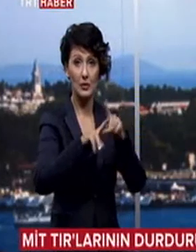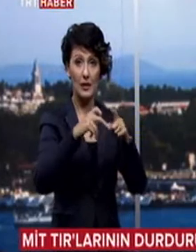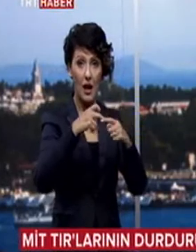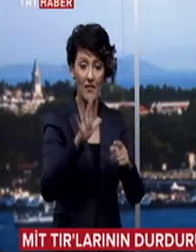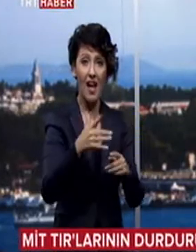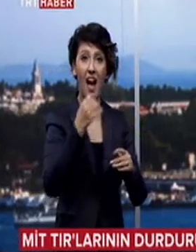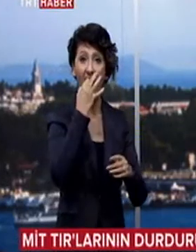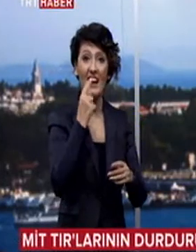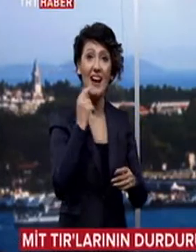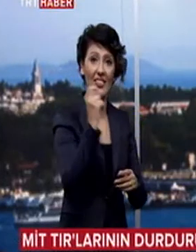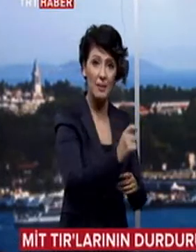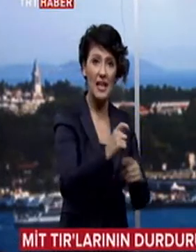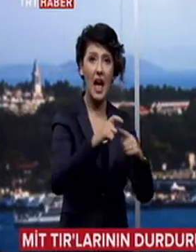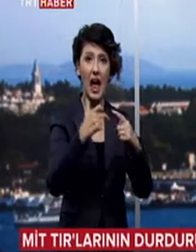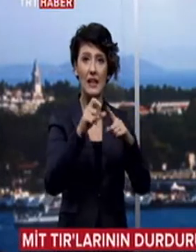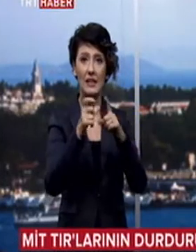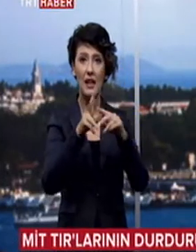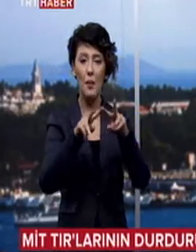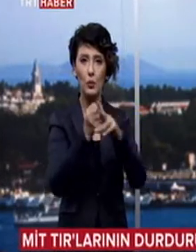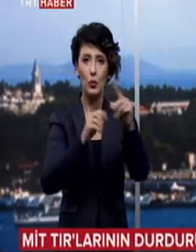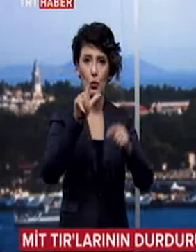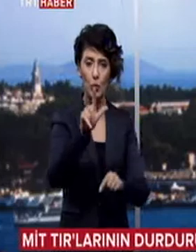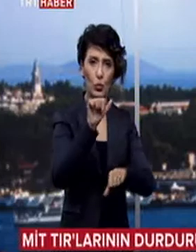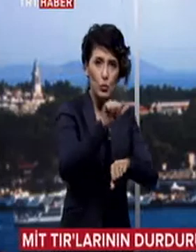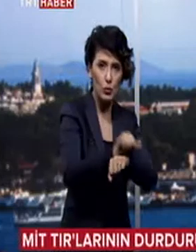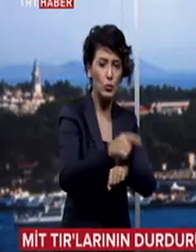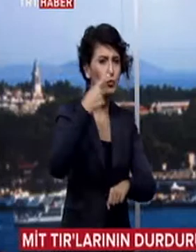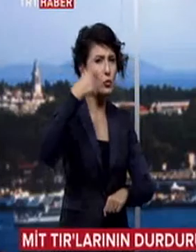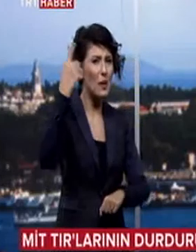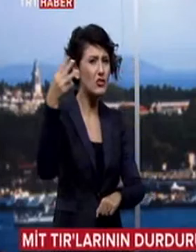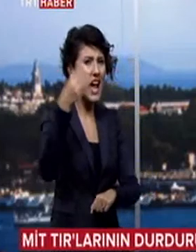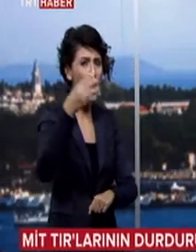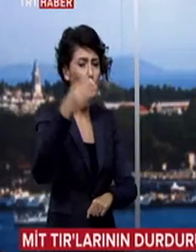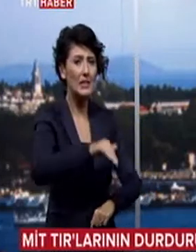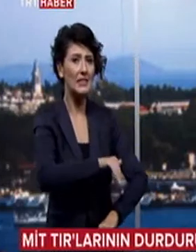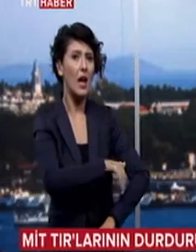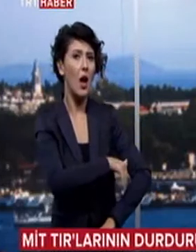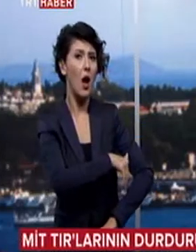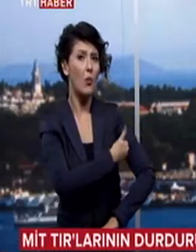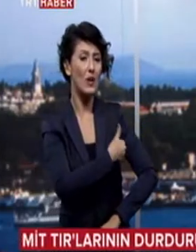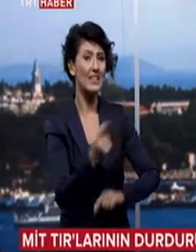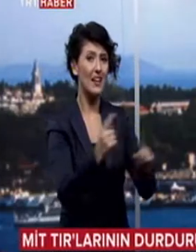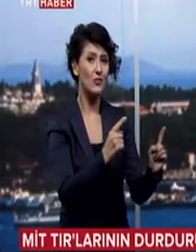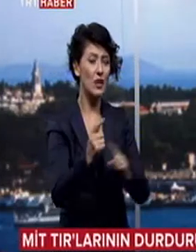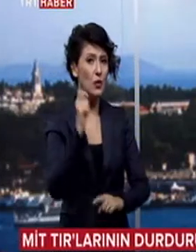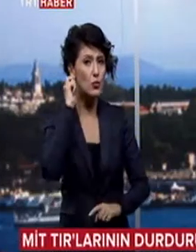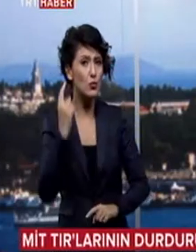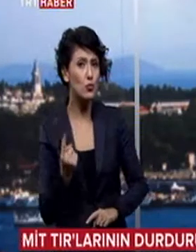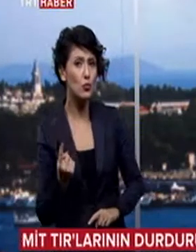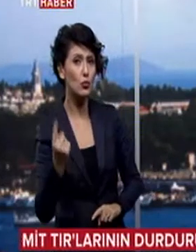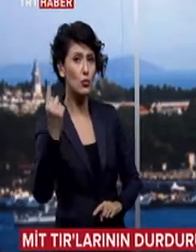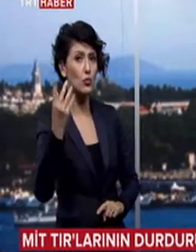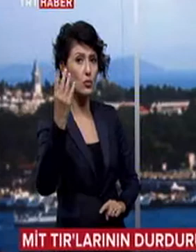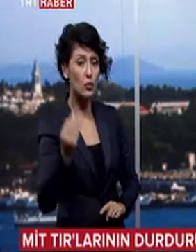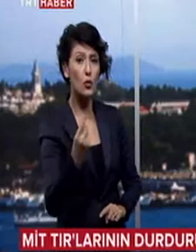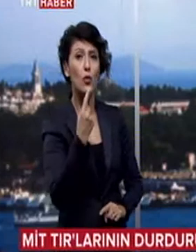ve Ankara temsilcisi Erdem Gül tutuklandı. Cumhurbaşkanı Recep Tayyip Erdoğan'ın avukatı aracılığıyla